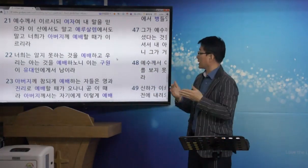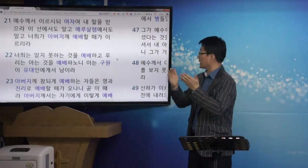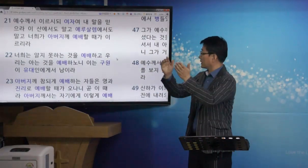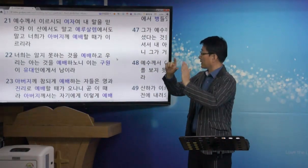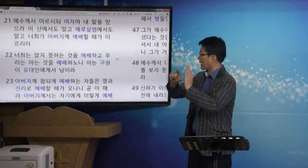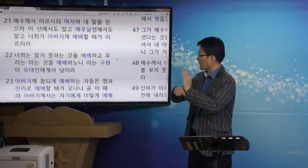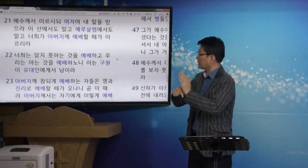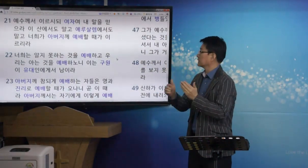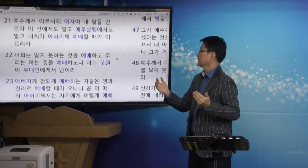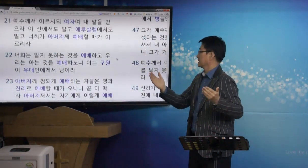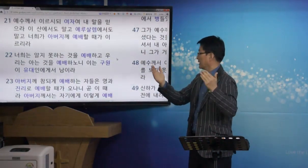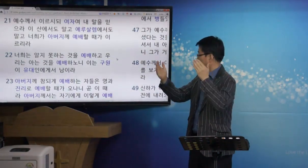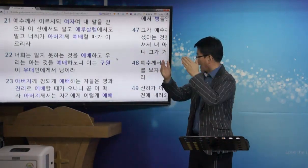예배할 때가 이르리라.